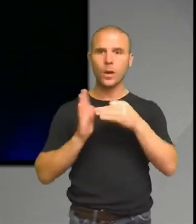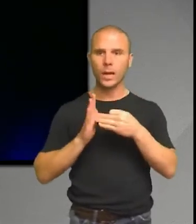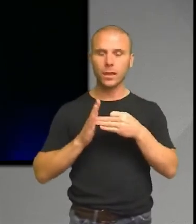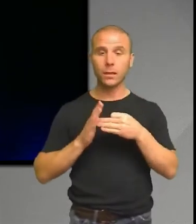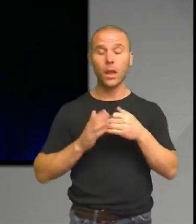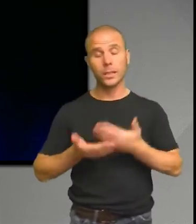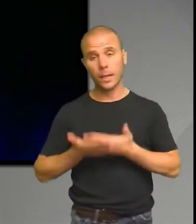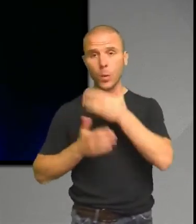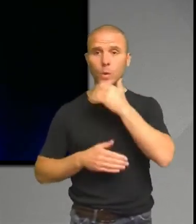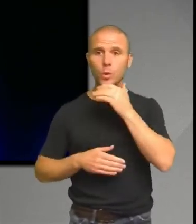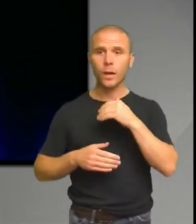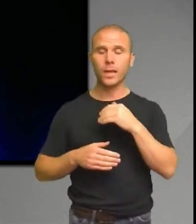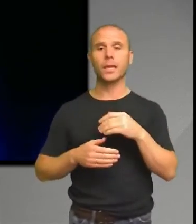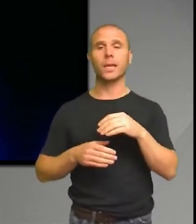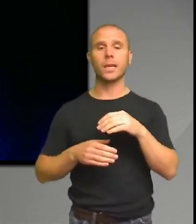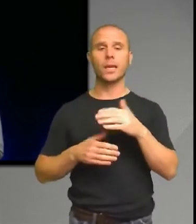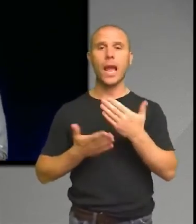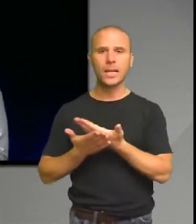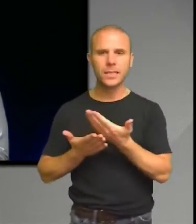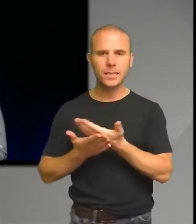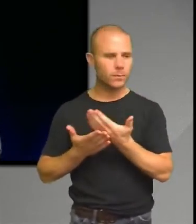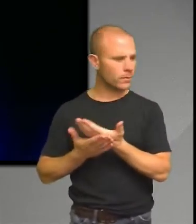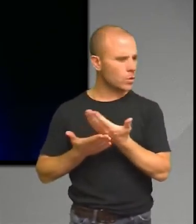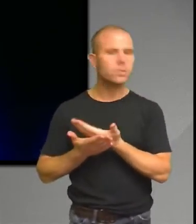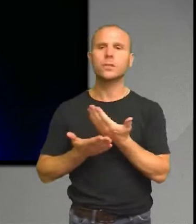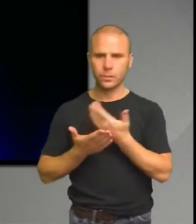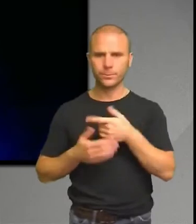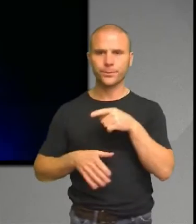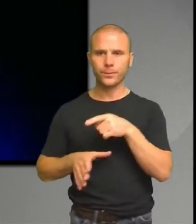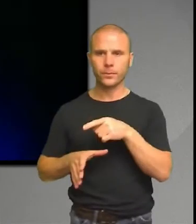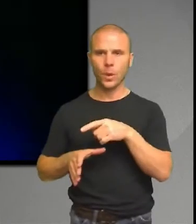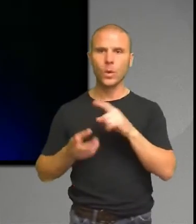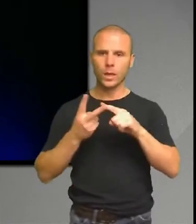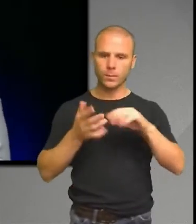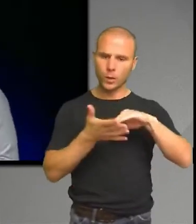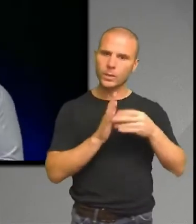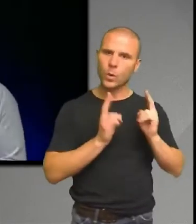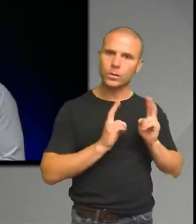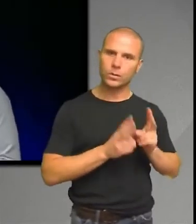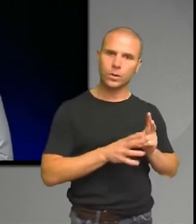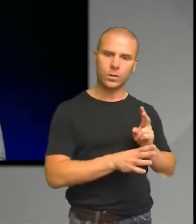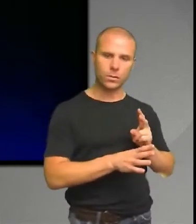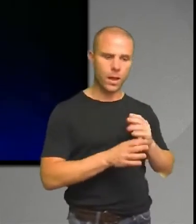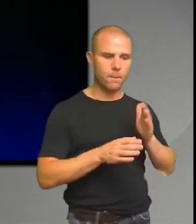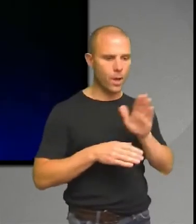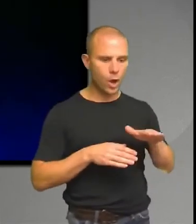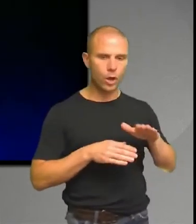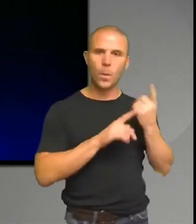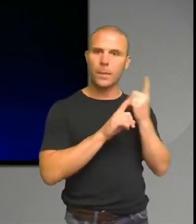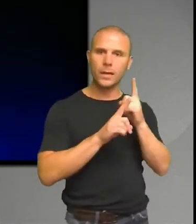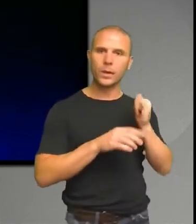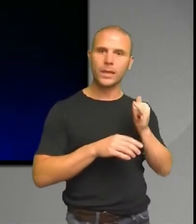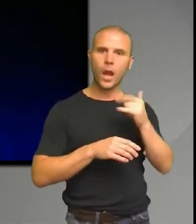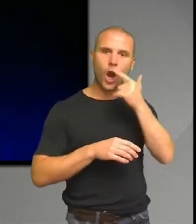ungdomar runt om i hela Sverige. Och ett annat projekt som hjälper barn, människor i